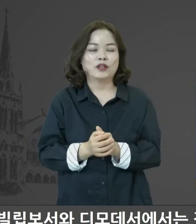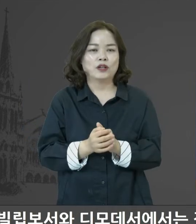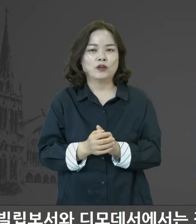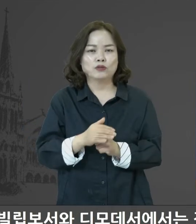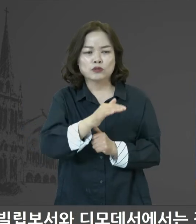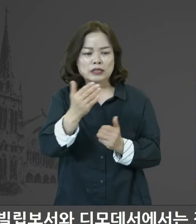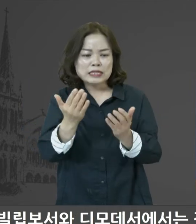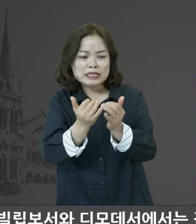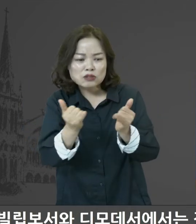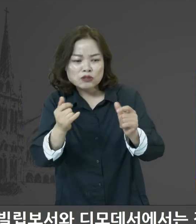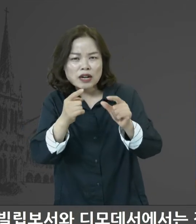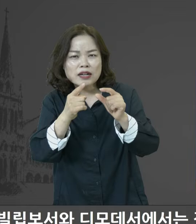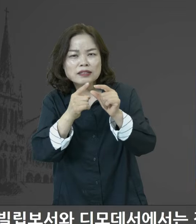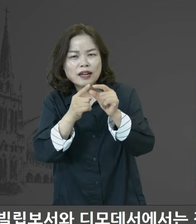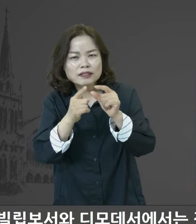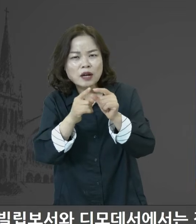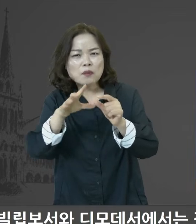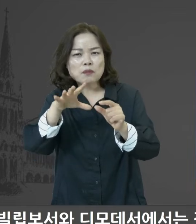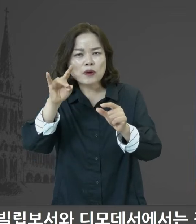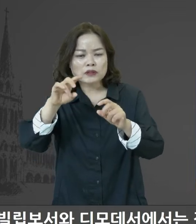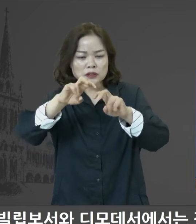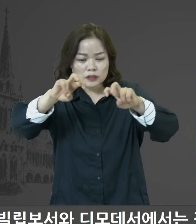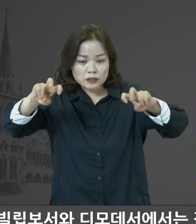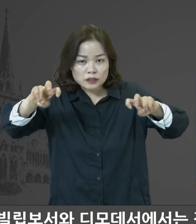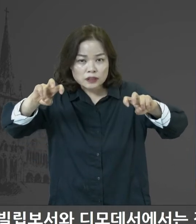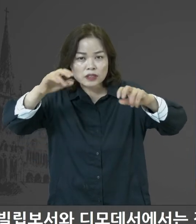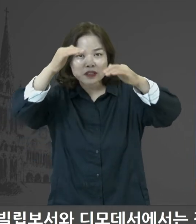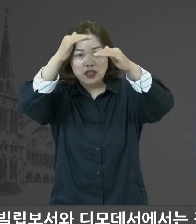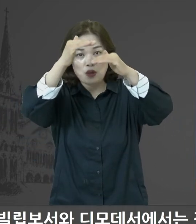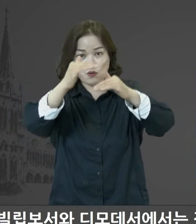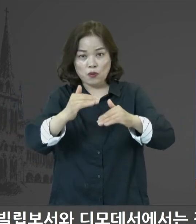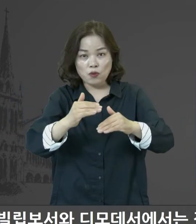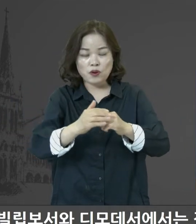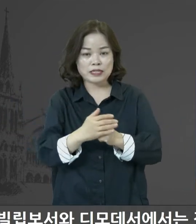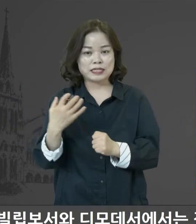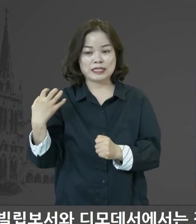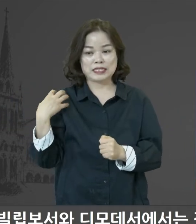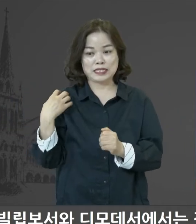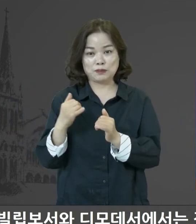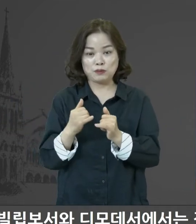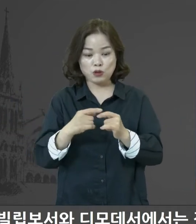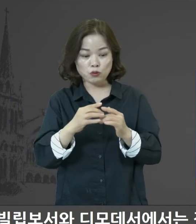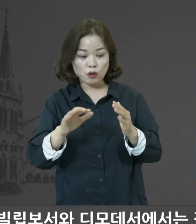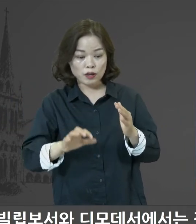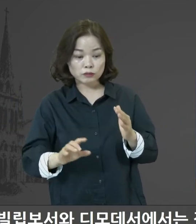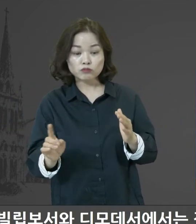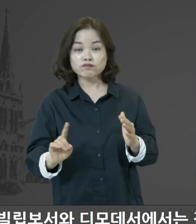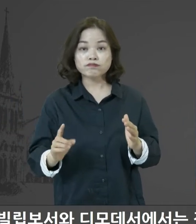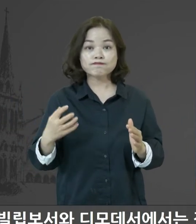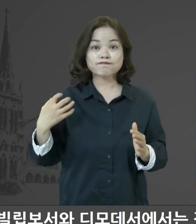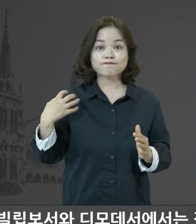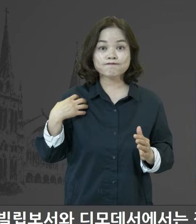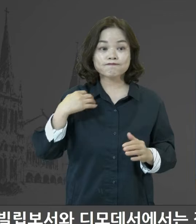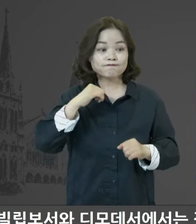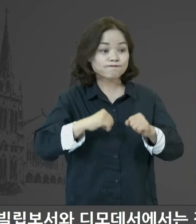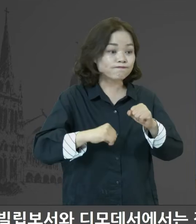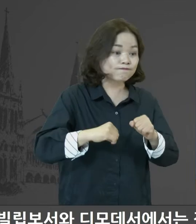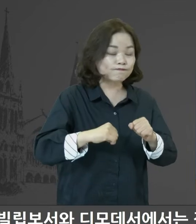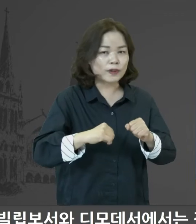우리가 이 일꾼이라는 단어를 이렇게 먼저 살펴보는 것은 직분자들이 교회 안에서 어떤 역할을 가지고 행하는